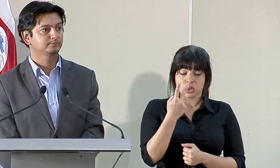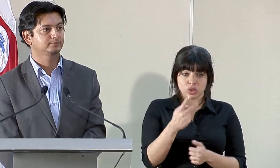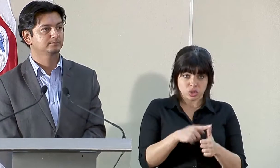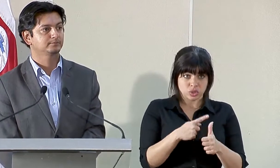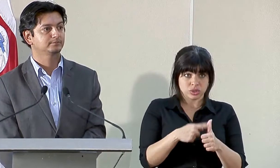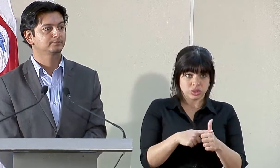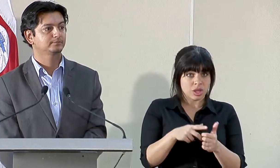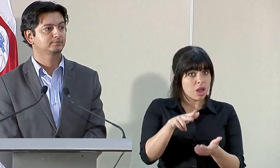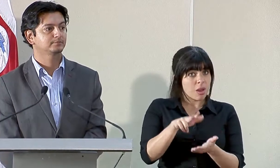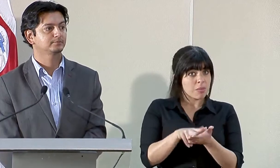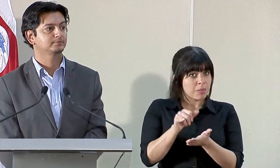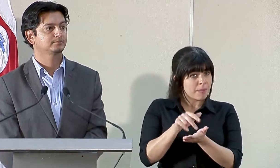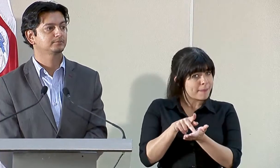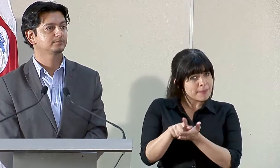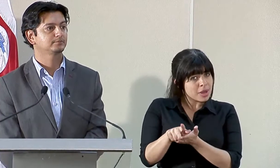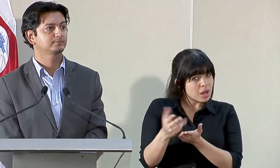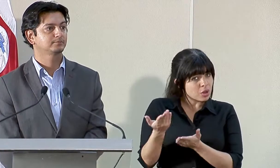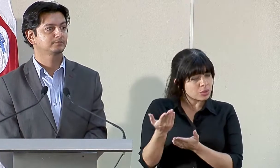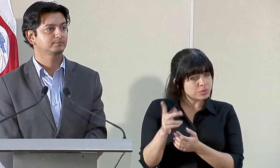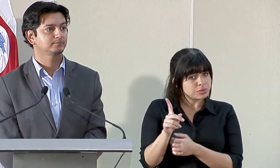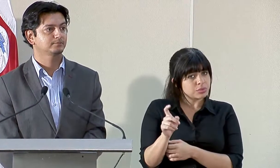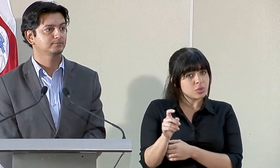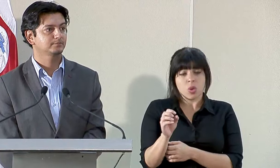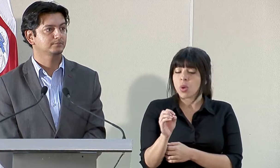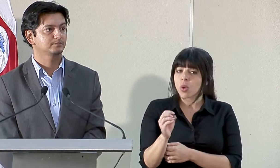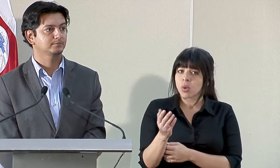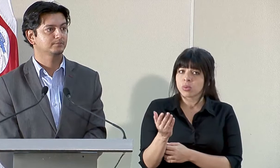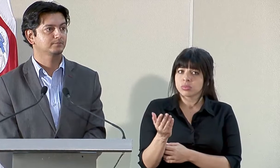aprueba ese pago o